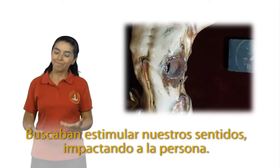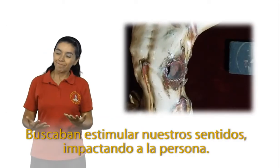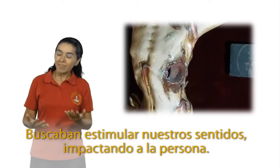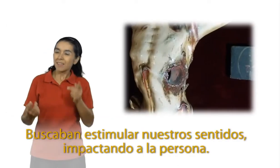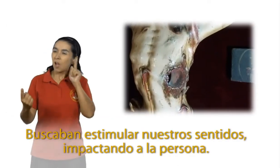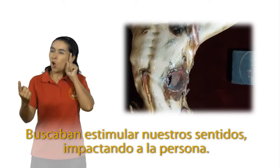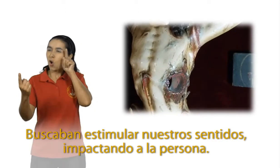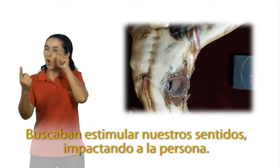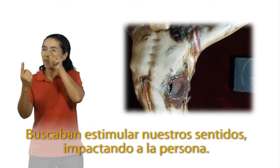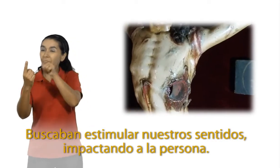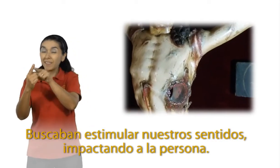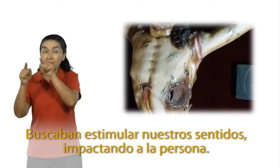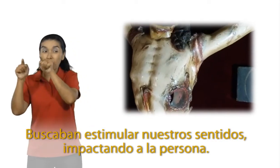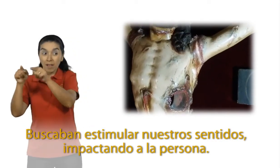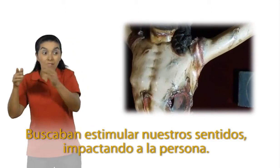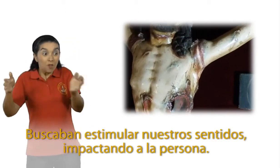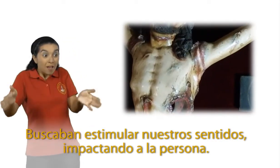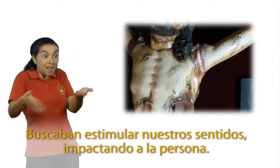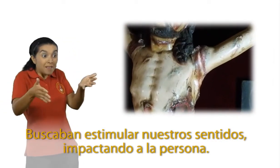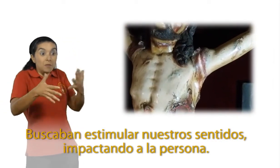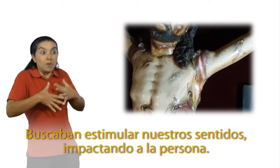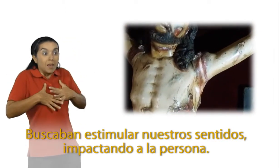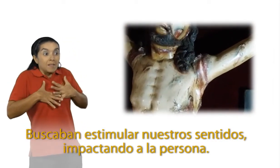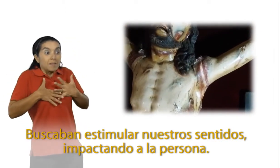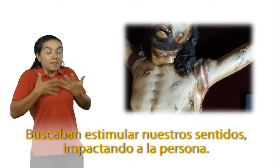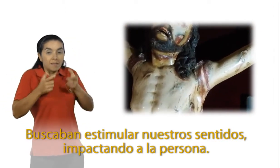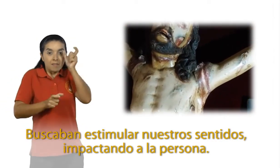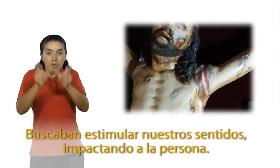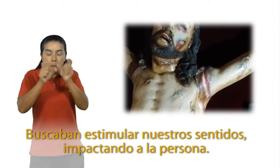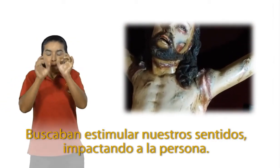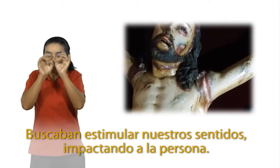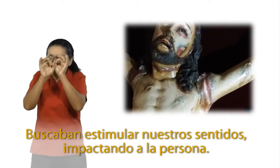Buscaban estimular nuestros sentidos, impactando a la persona.